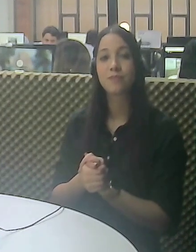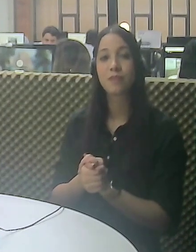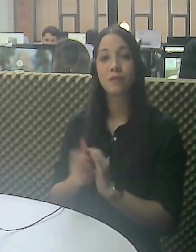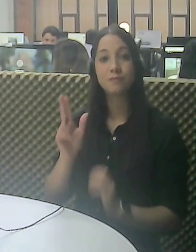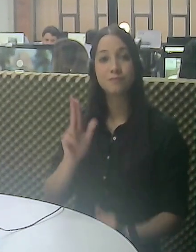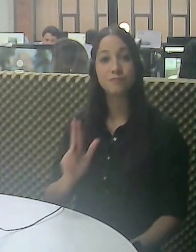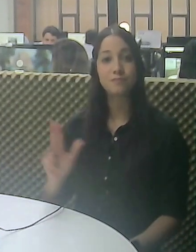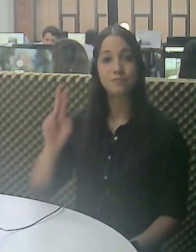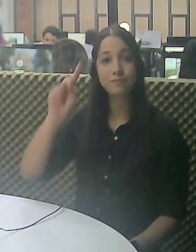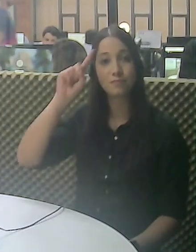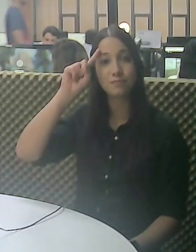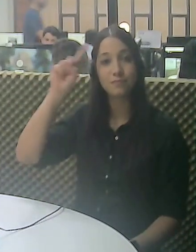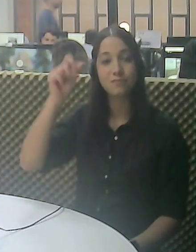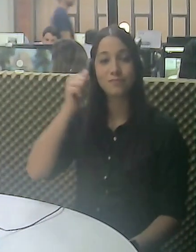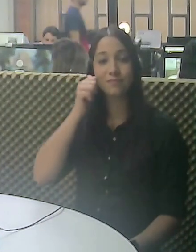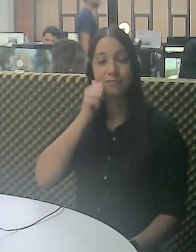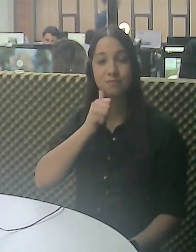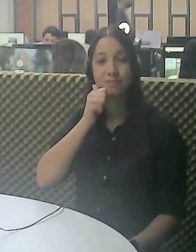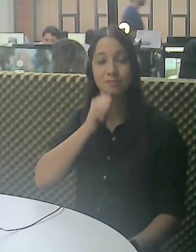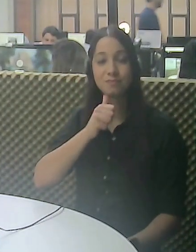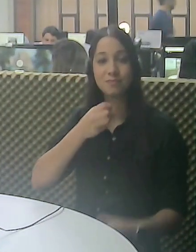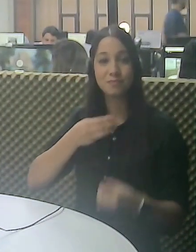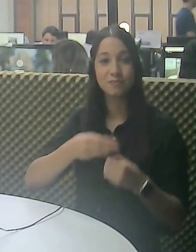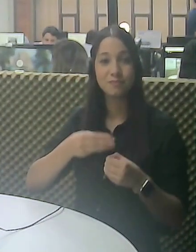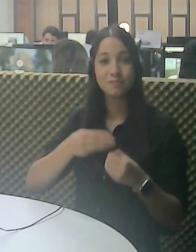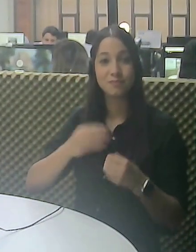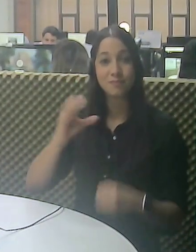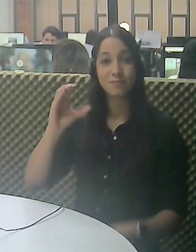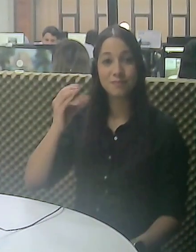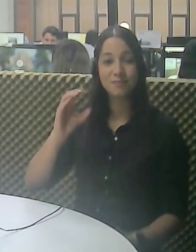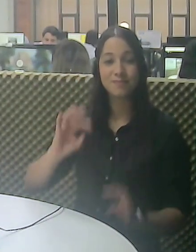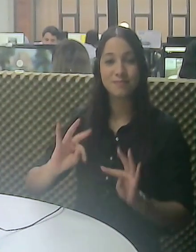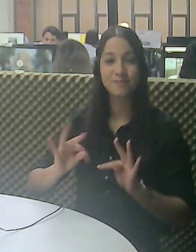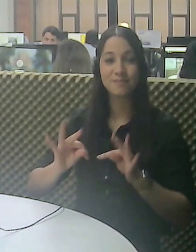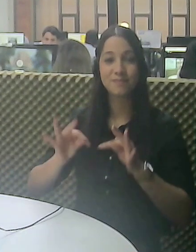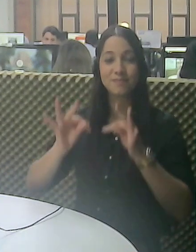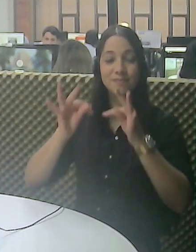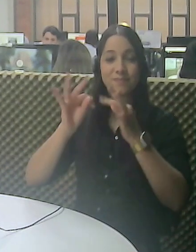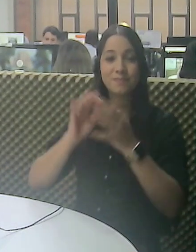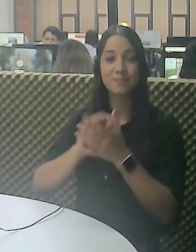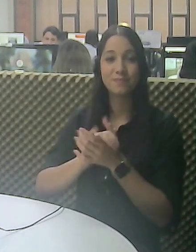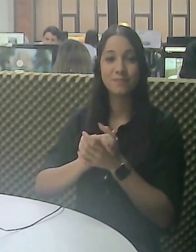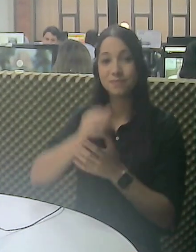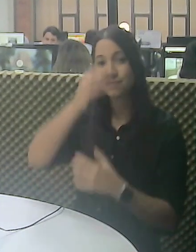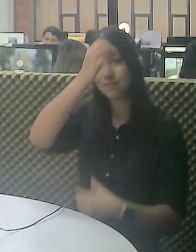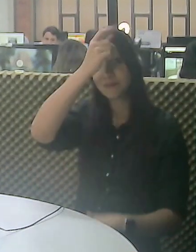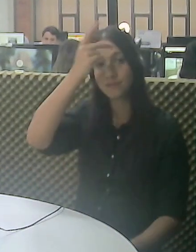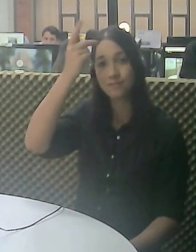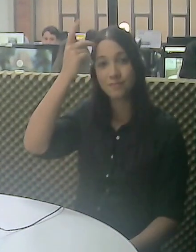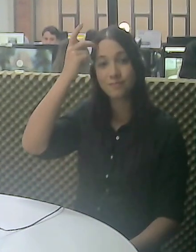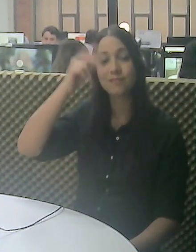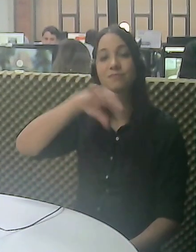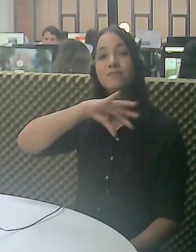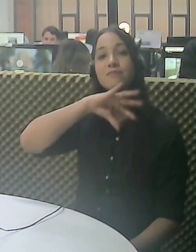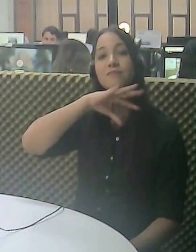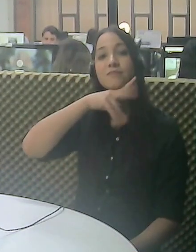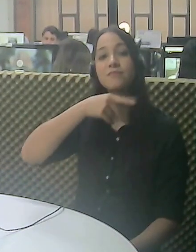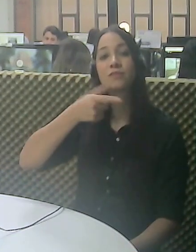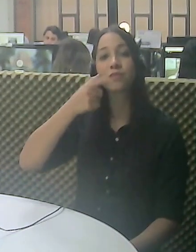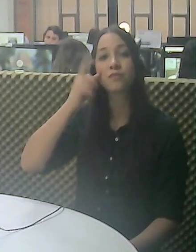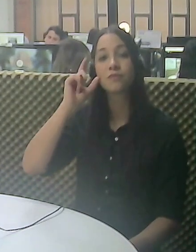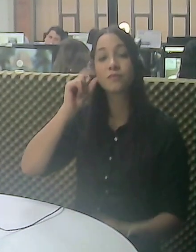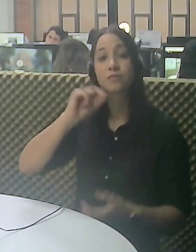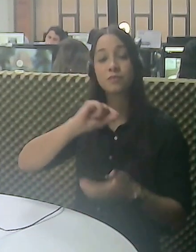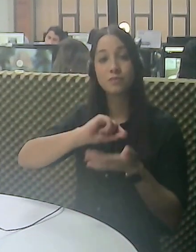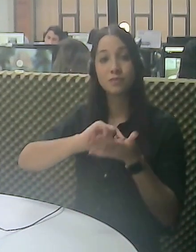Uberlândia agora tem o Dia Municipal das Mulheres e Meninas em Ciência e Tecnologia. O prefeito Odelmo Leão assinou ontem